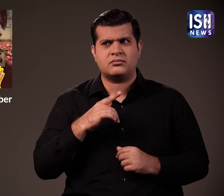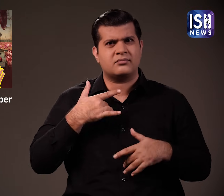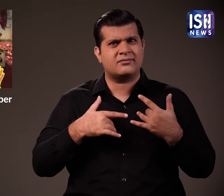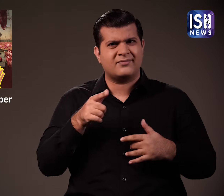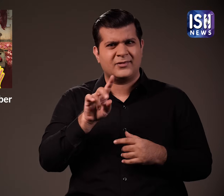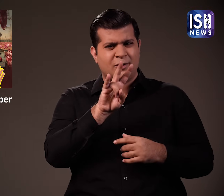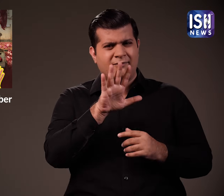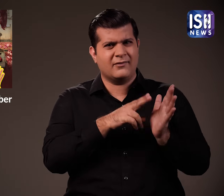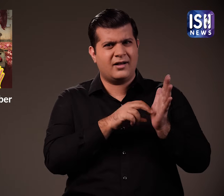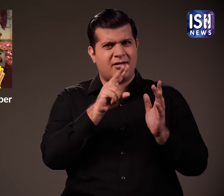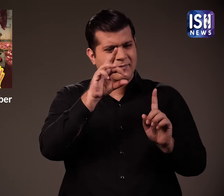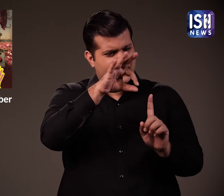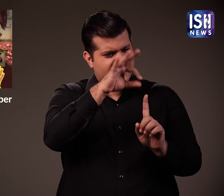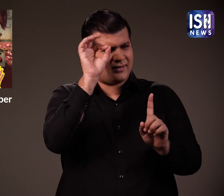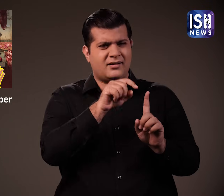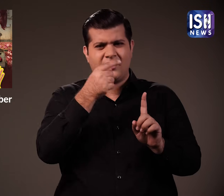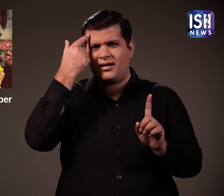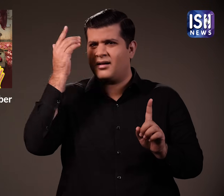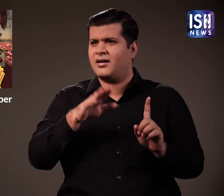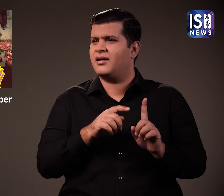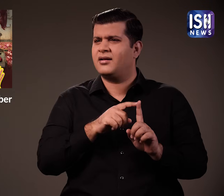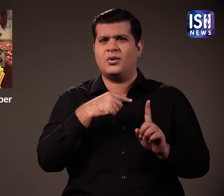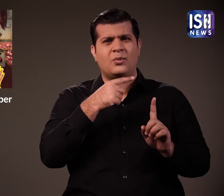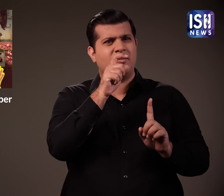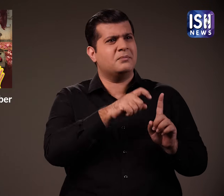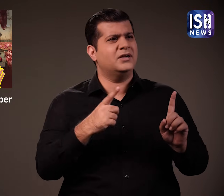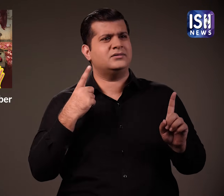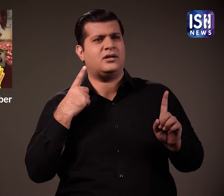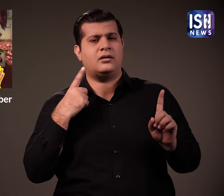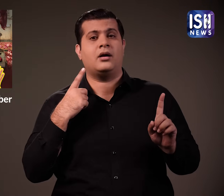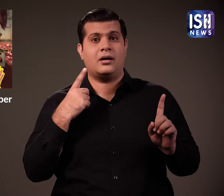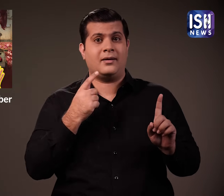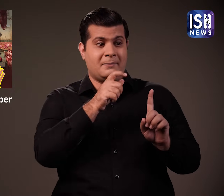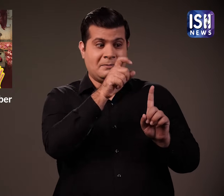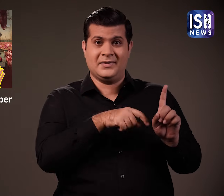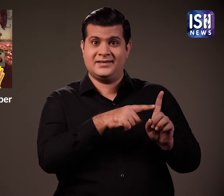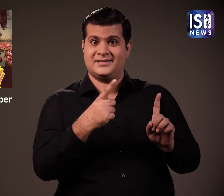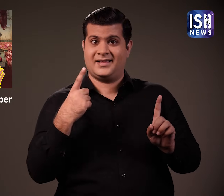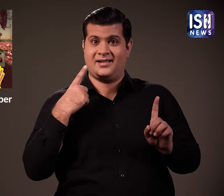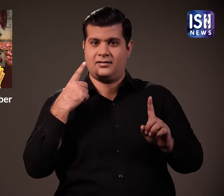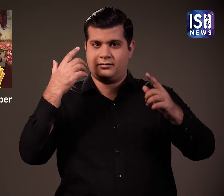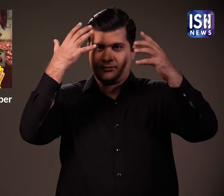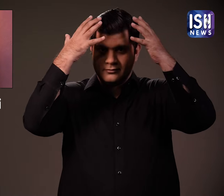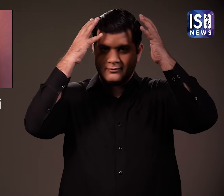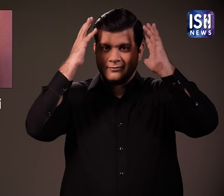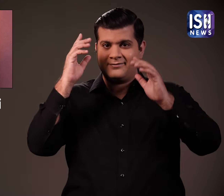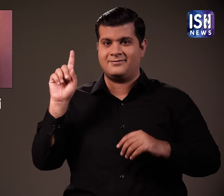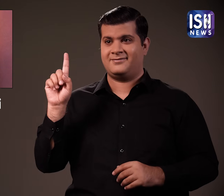अब एक दिल्जस बात ये है कि योगी अधित्याथ ने ये तारिक क्यों चोनी क्या इस नेता का हम स्मरण कर रहे है ये इस व्यक्ति